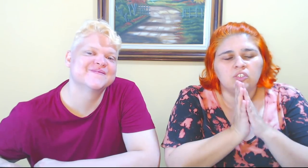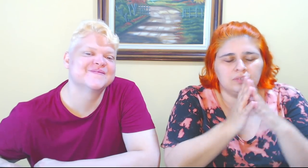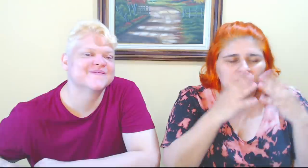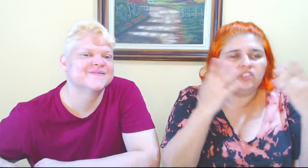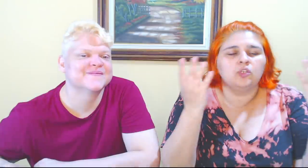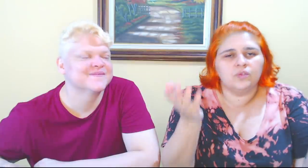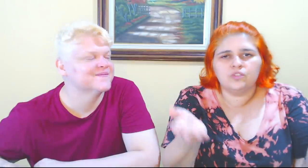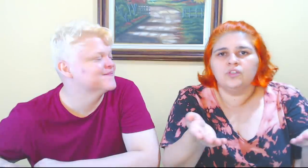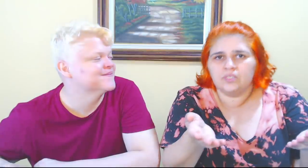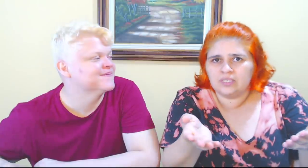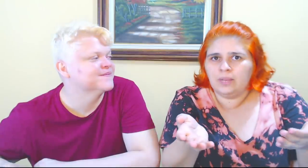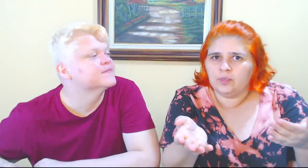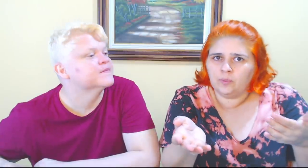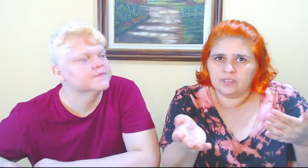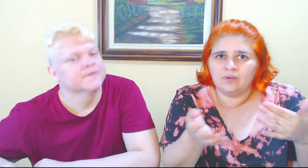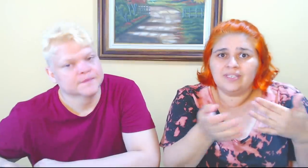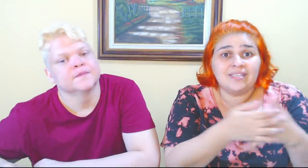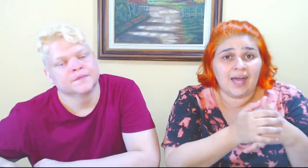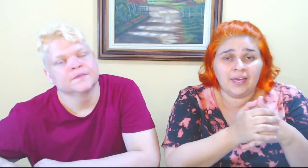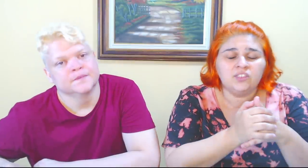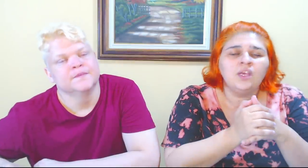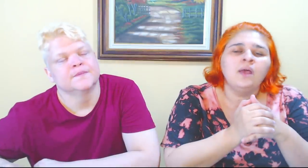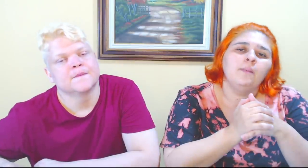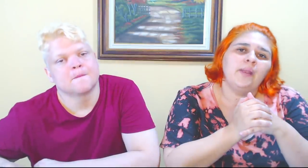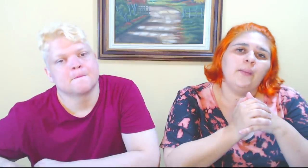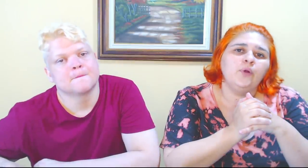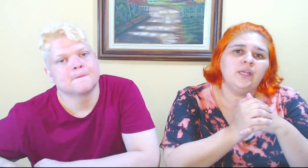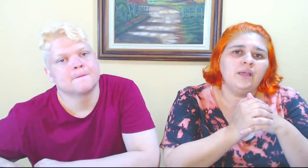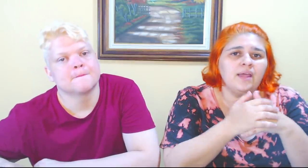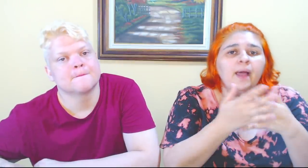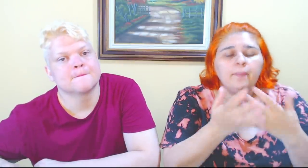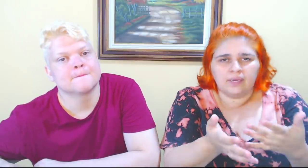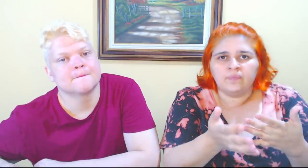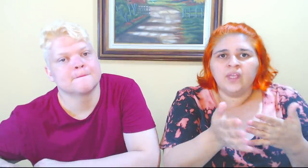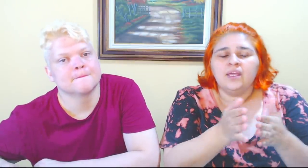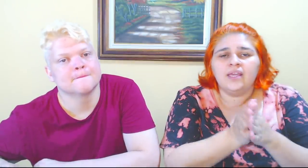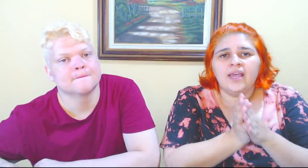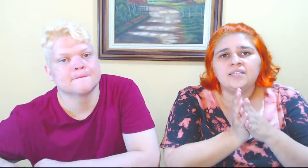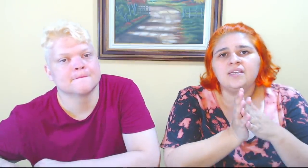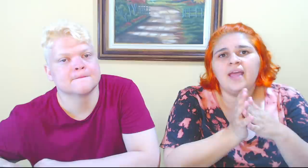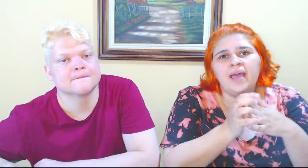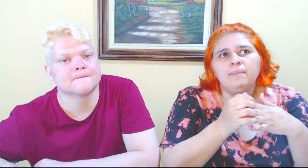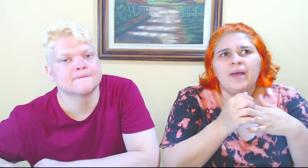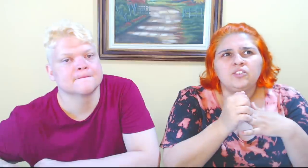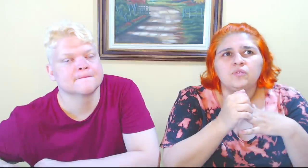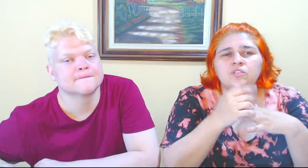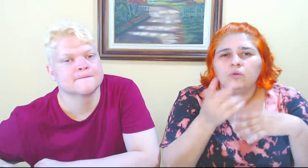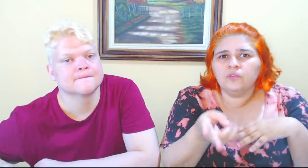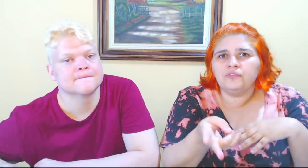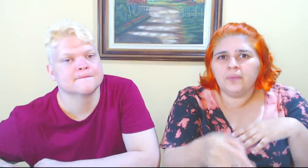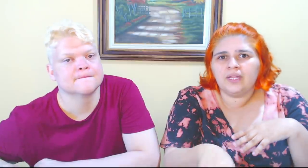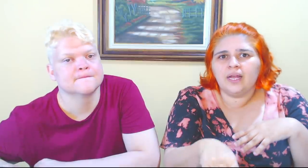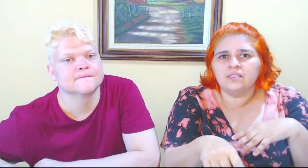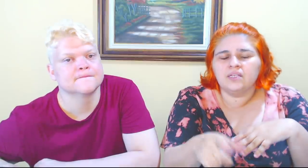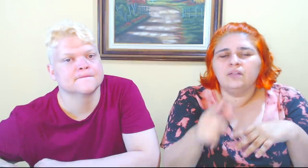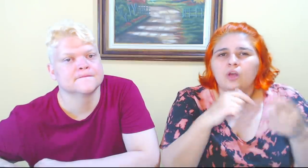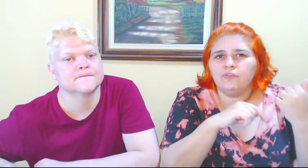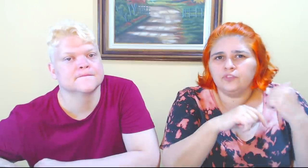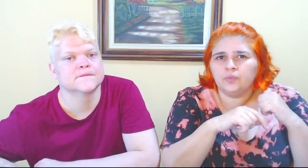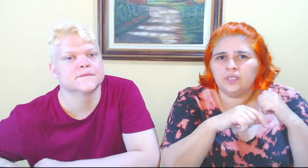instituições de cinema do Brasil As salas Para poder reabrir E esse é Acho que o segundo filme que está lançando Novos Mutantes